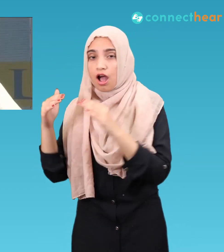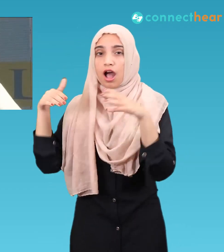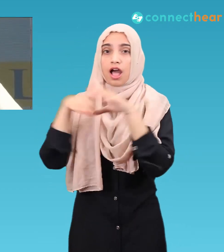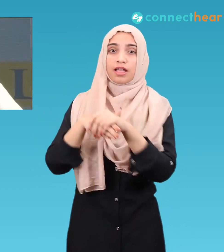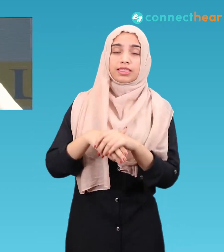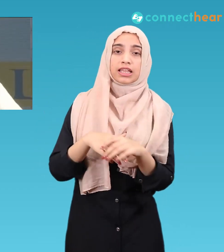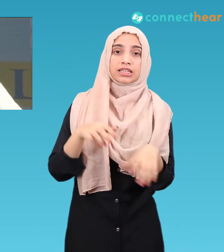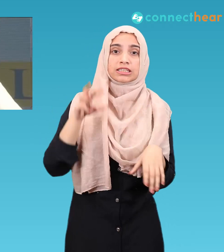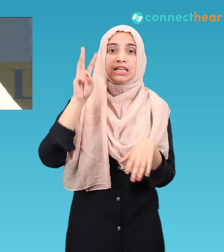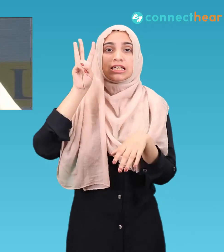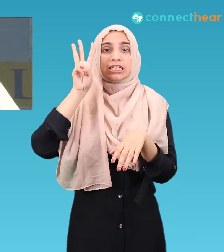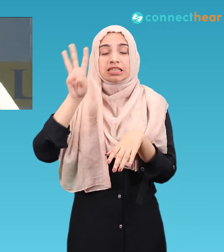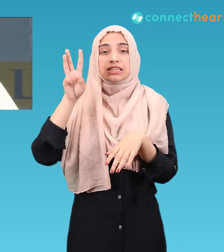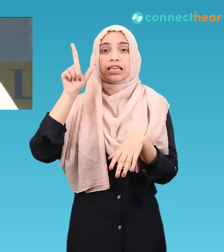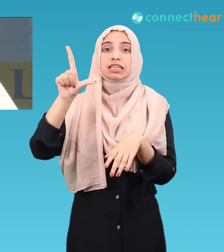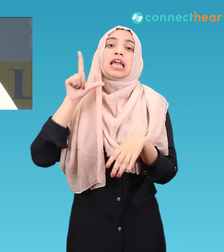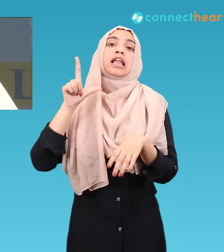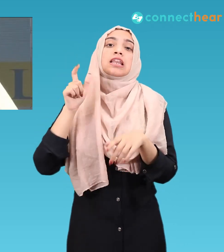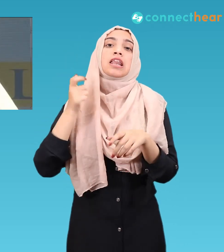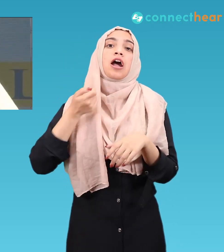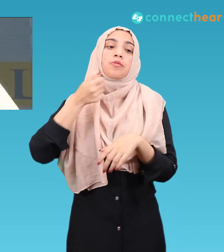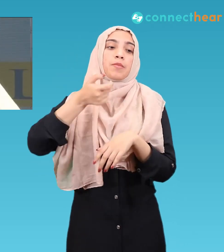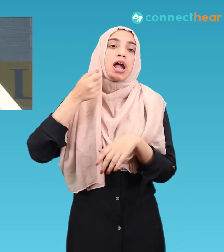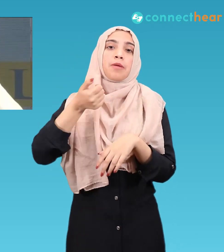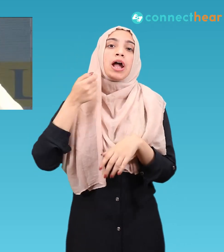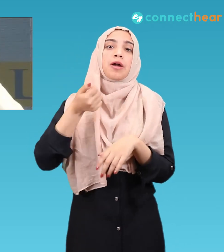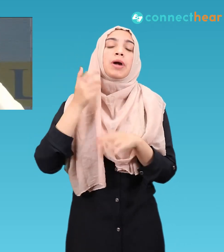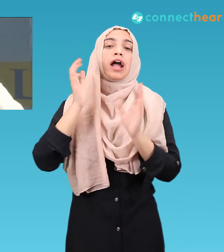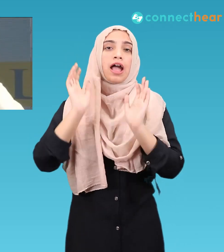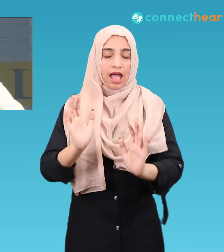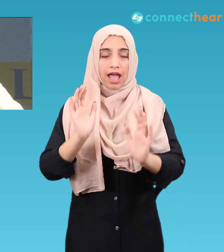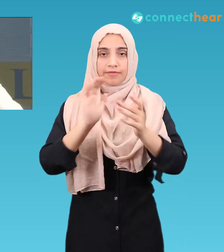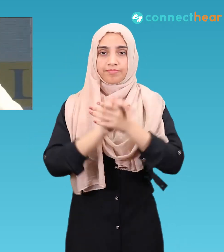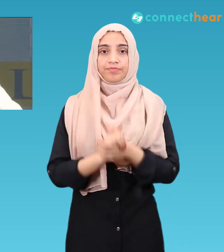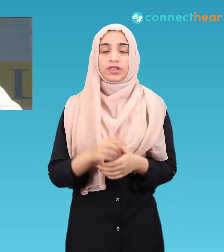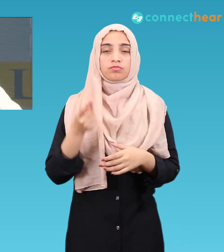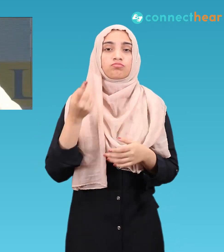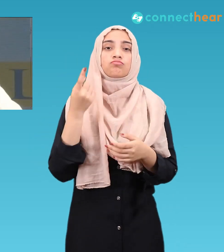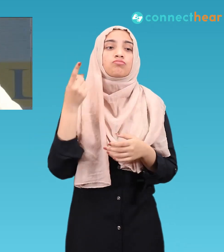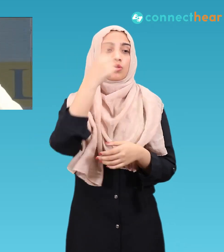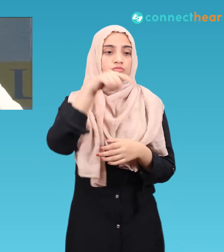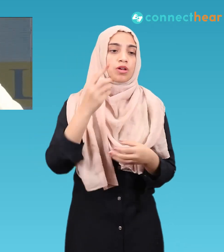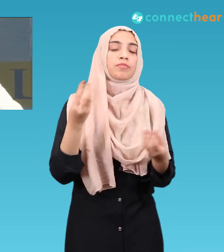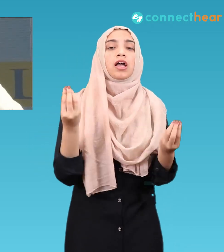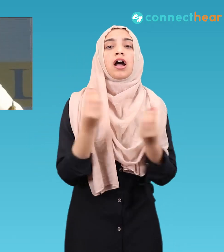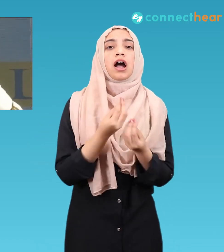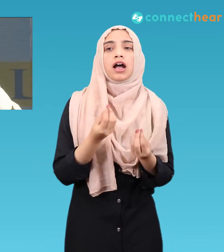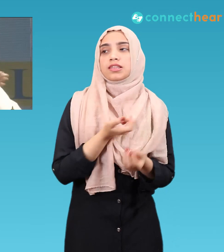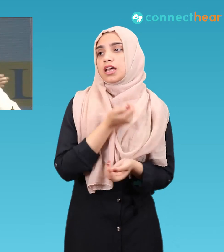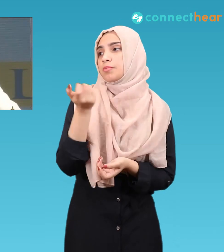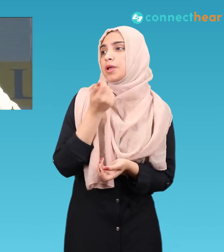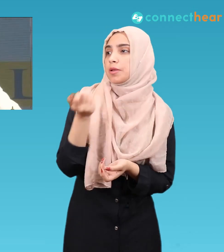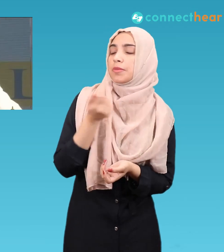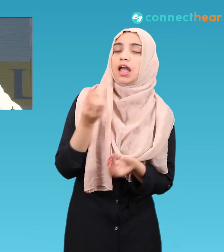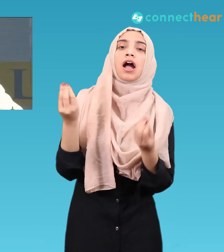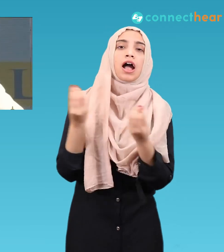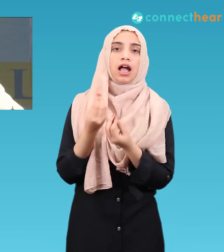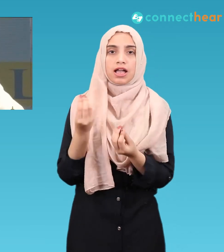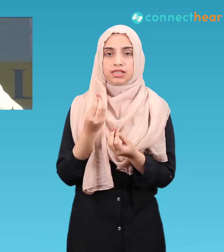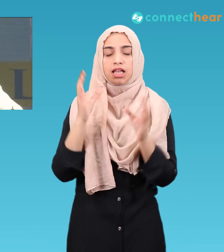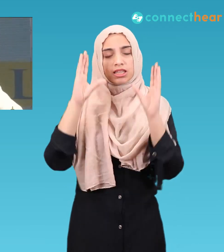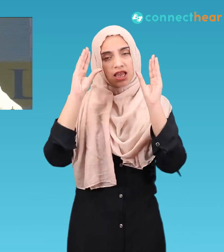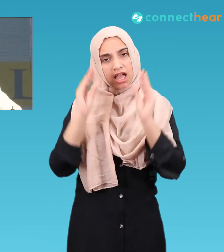تاکہ آسان ہو آپ کے لیے، قرضوں کی قسط آسان ہو ہر مہینے دینے کے لیے، تو وہ ہم گورنمنٹ 3 لاکھ